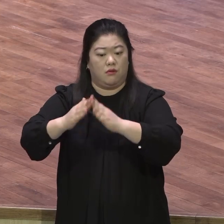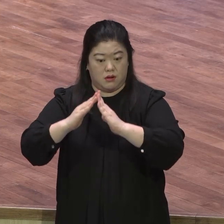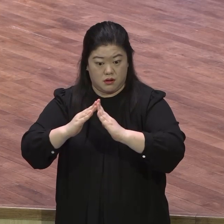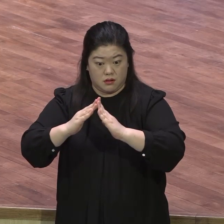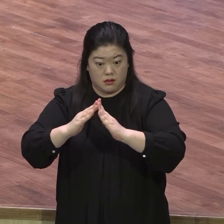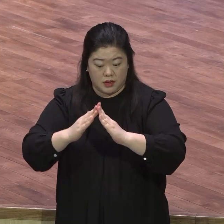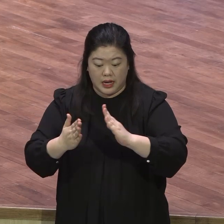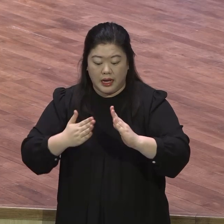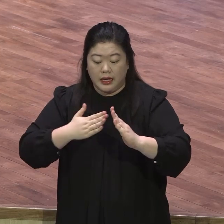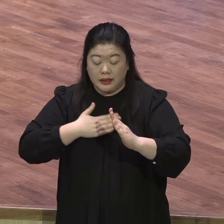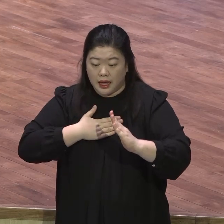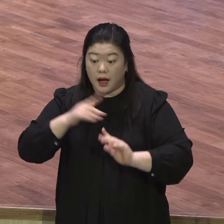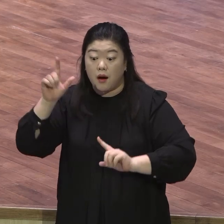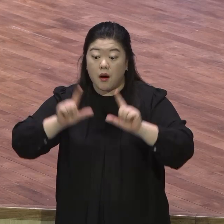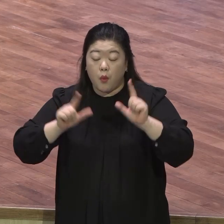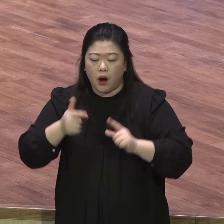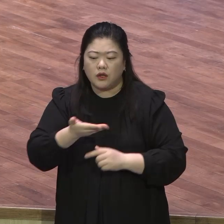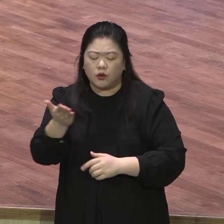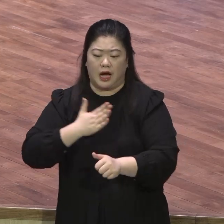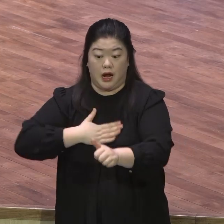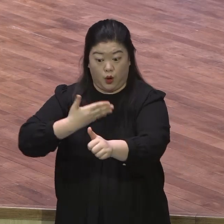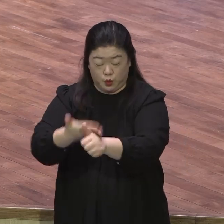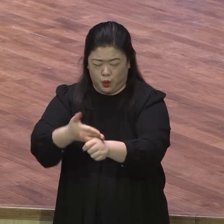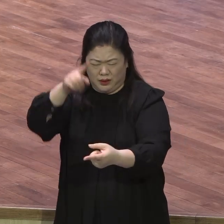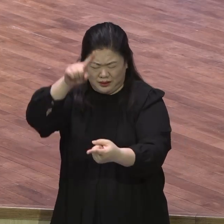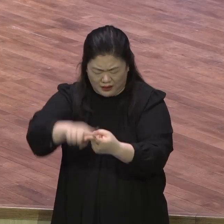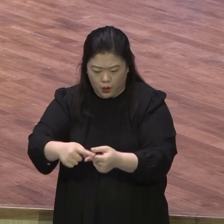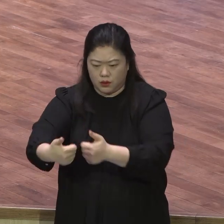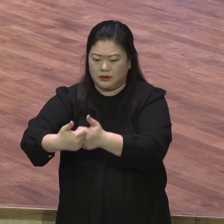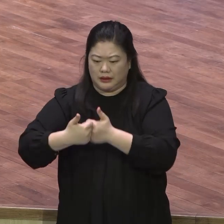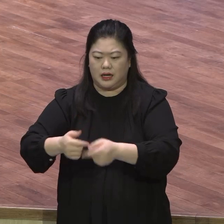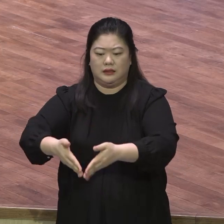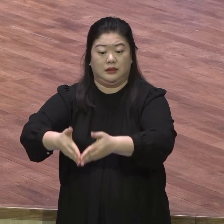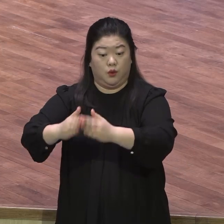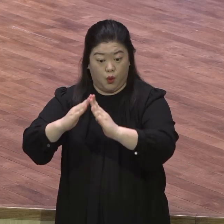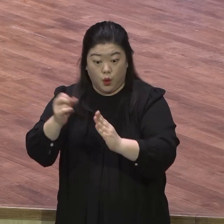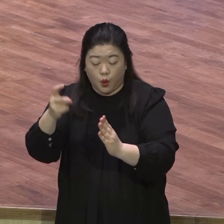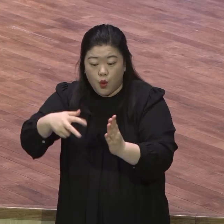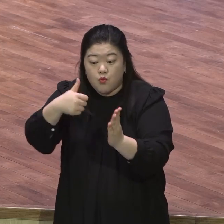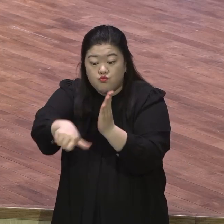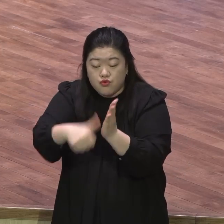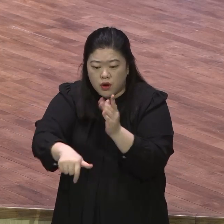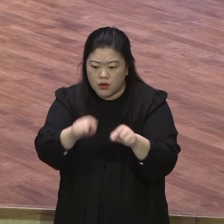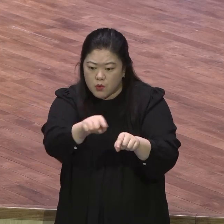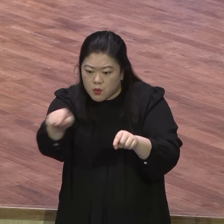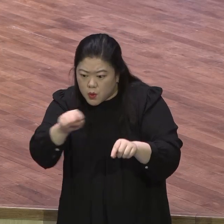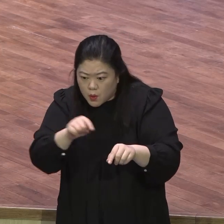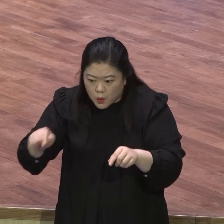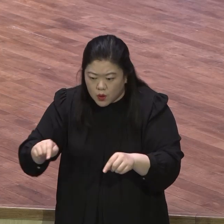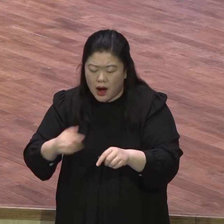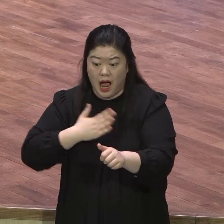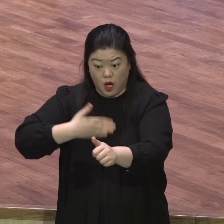내가 내게 보이는 모양대로 장막을 짓고 기구들도 그 모양을 따라 지을지니라.